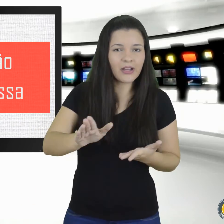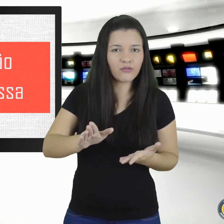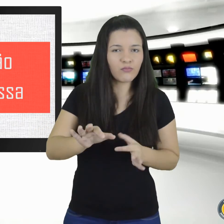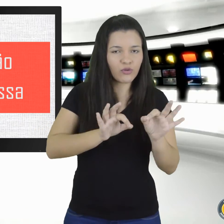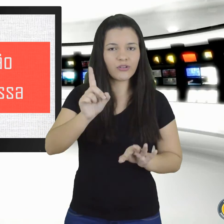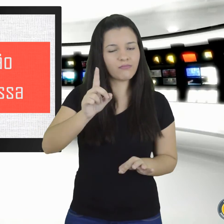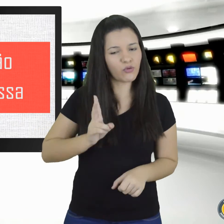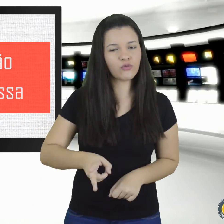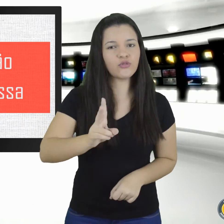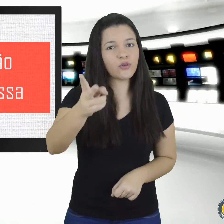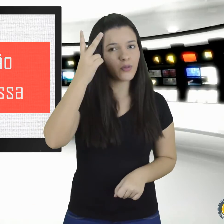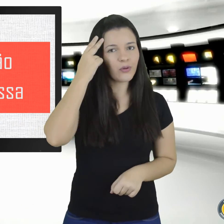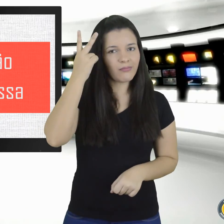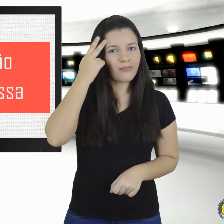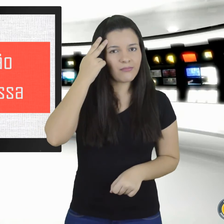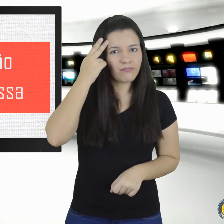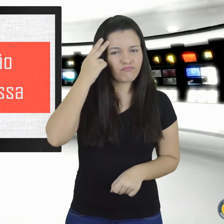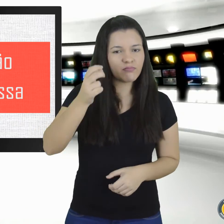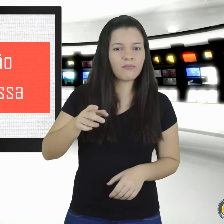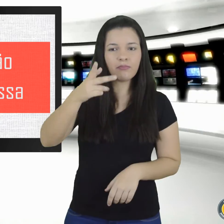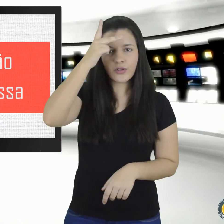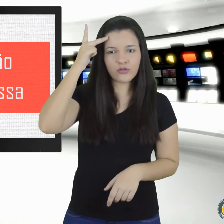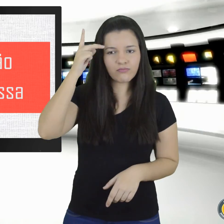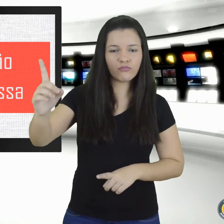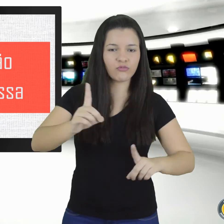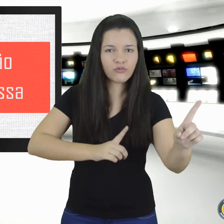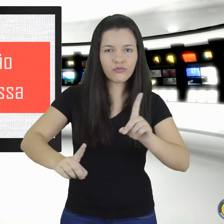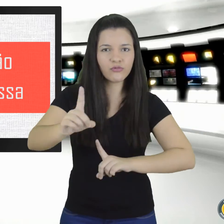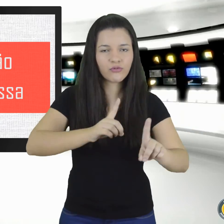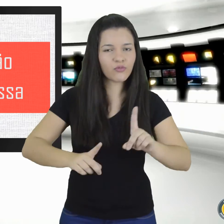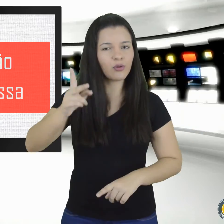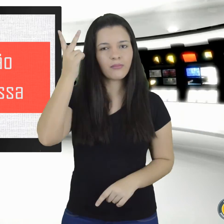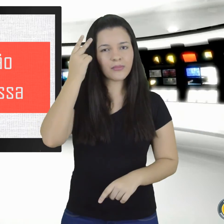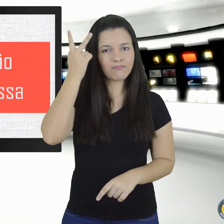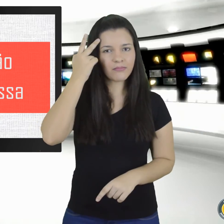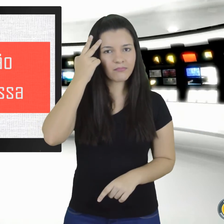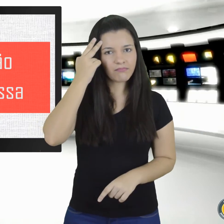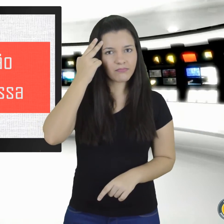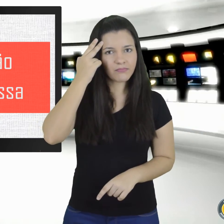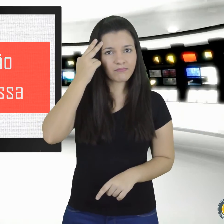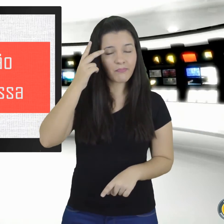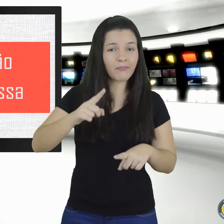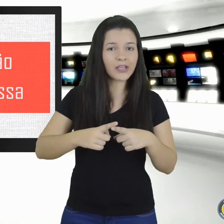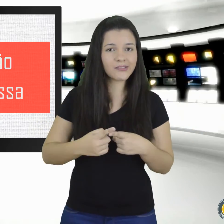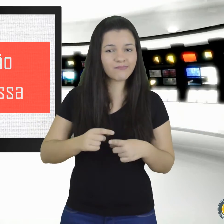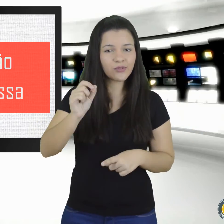da crise, embora tenham diminuído a elaboração de convênios com administrações públicas